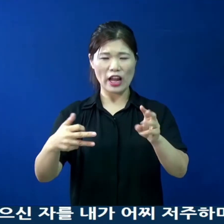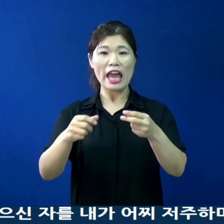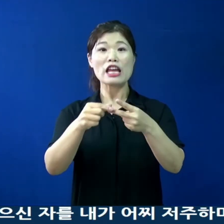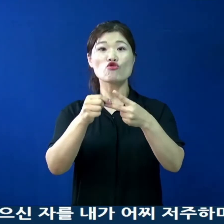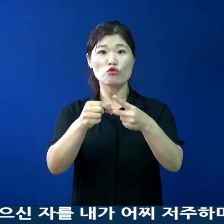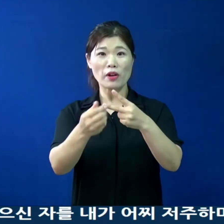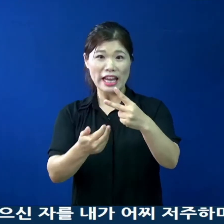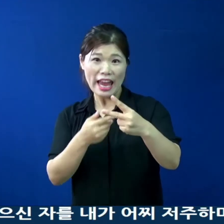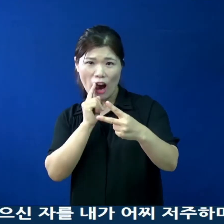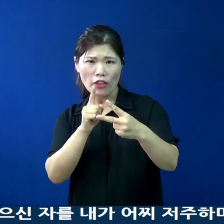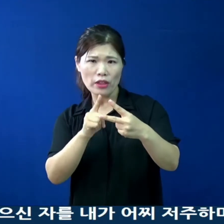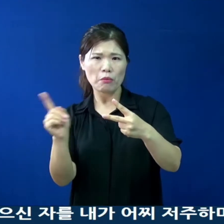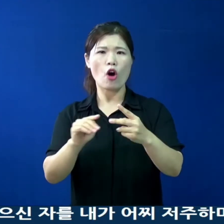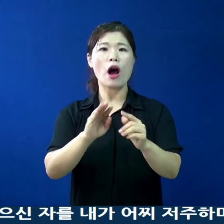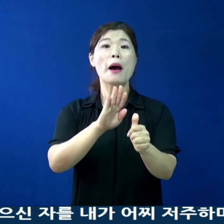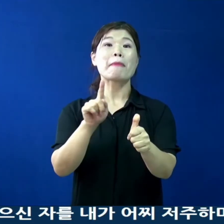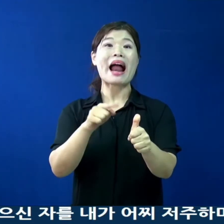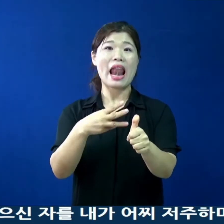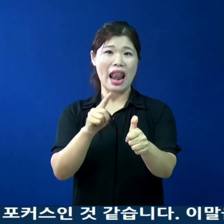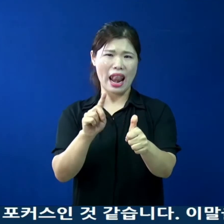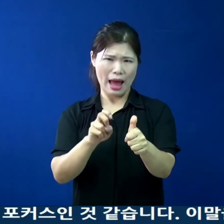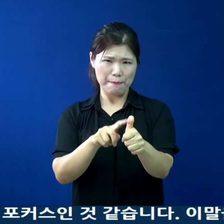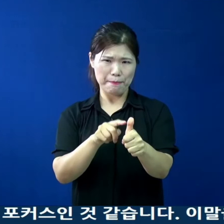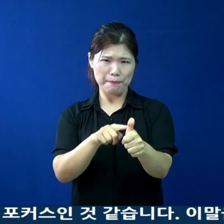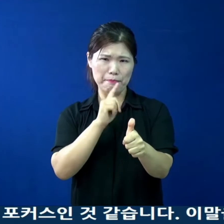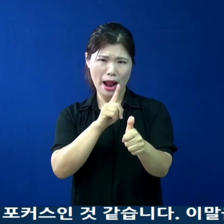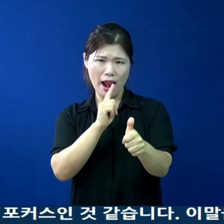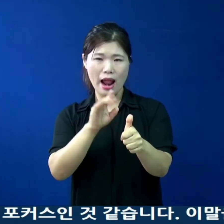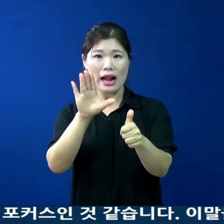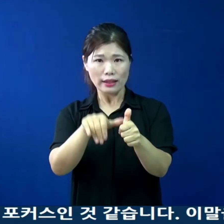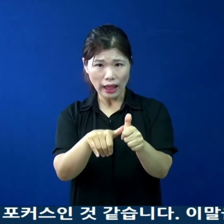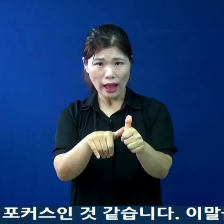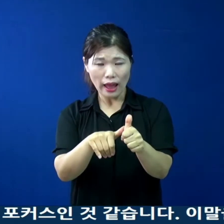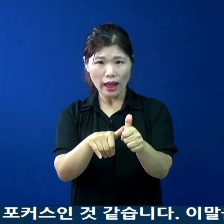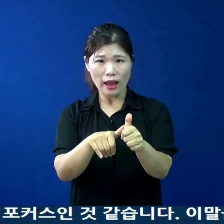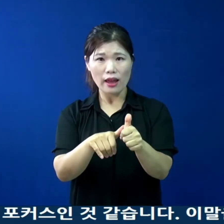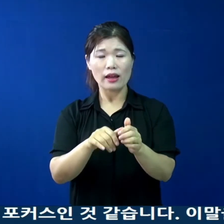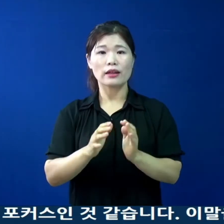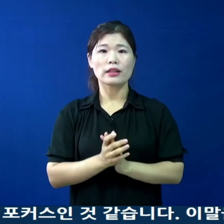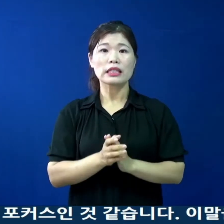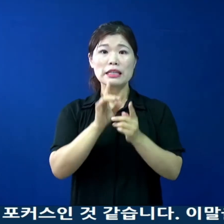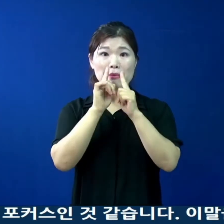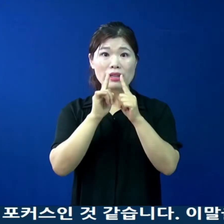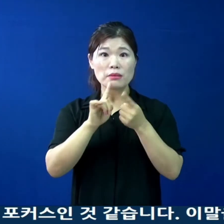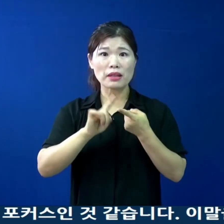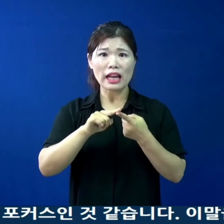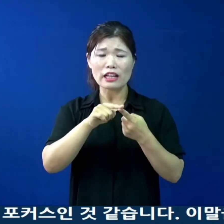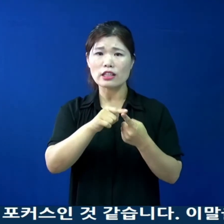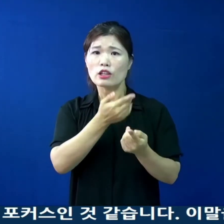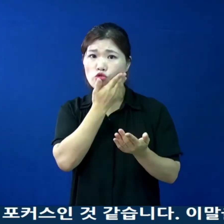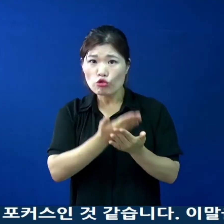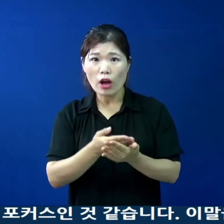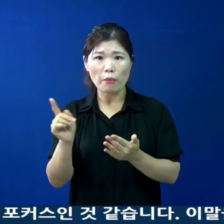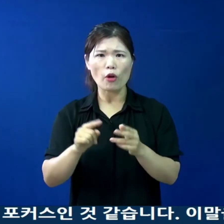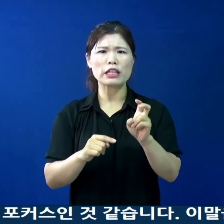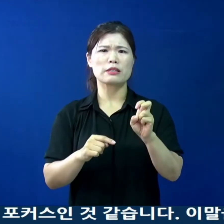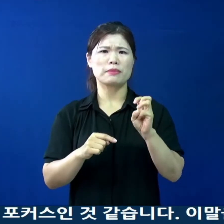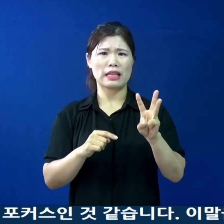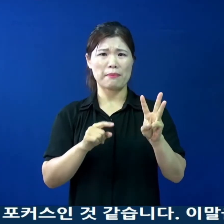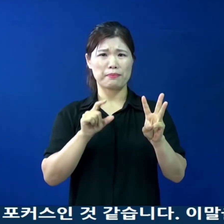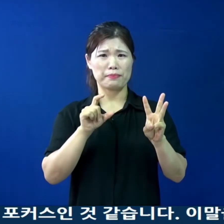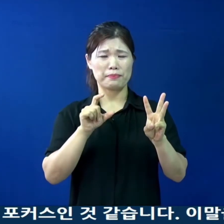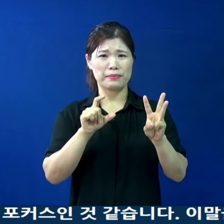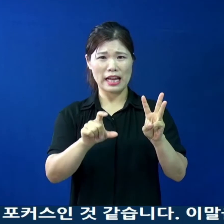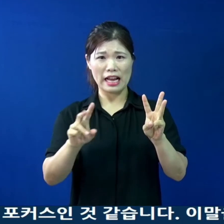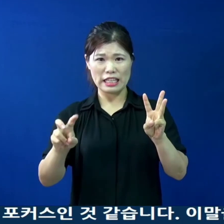18절에 발람이 예언하여 이르기를 하면서 예언을 합니다. 그리고 이 말씀의 또 중심 포커스도 23절인 것 같습니다.